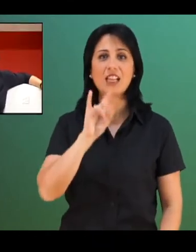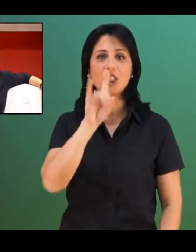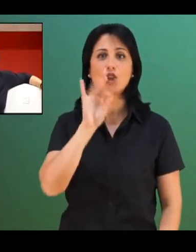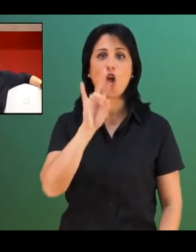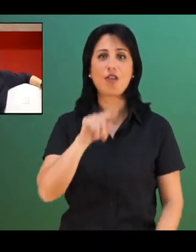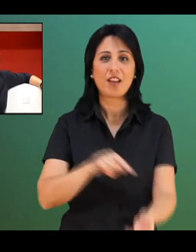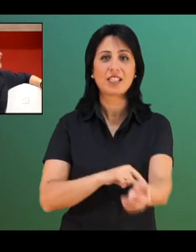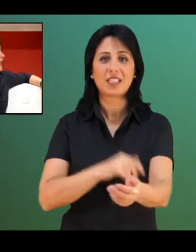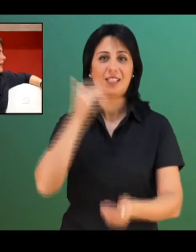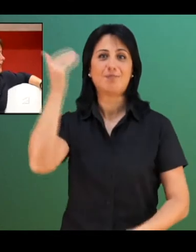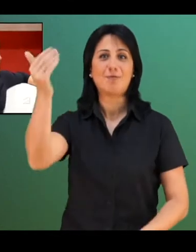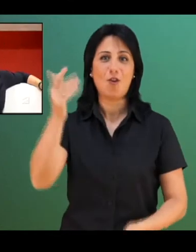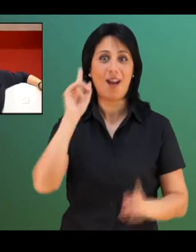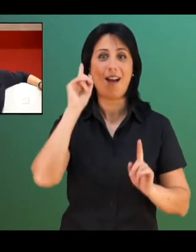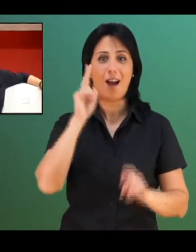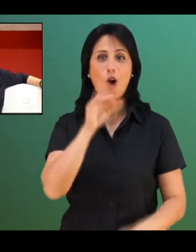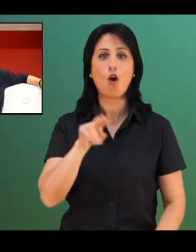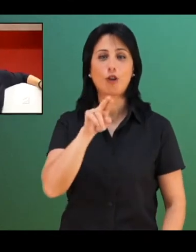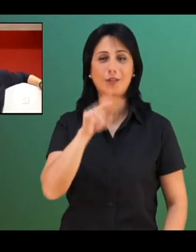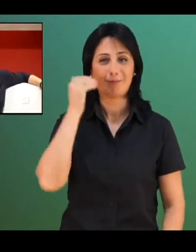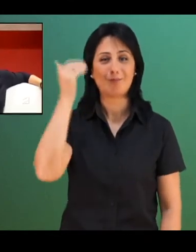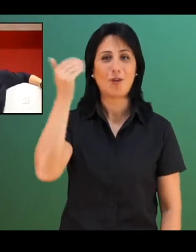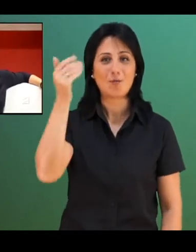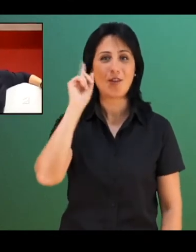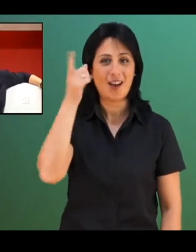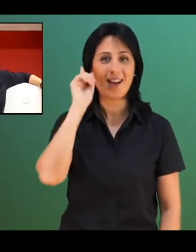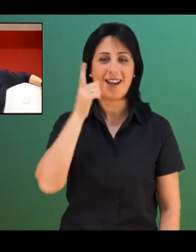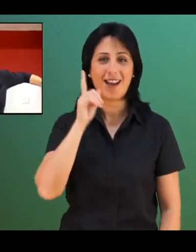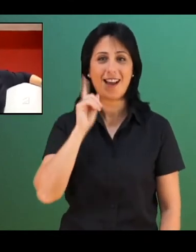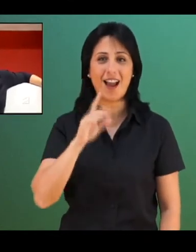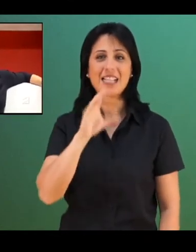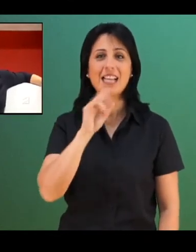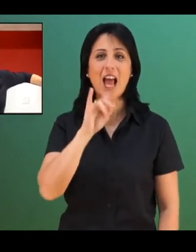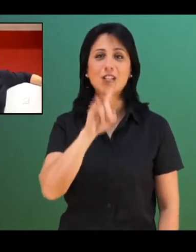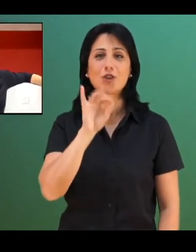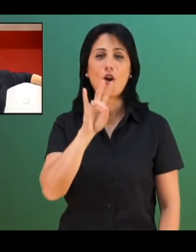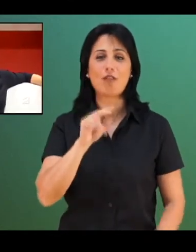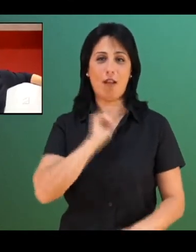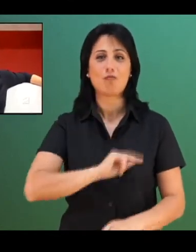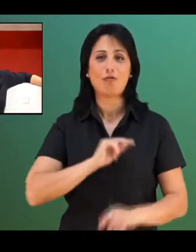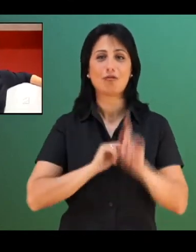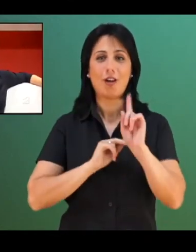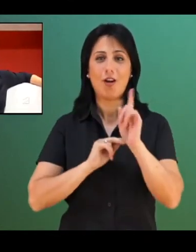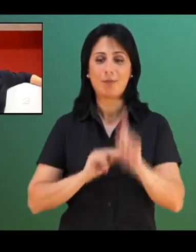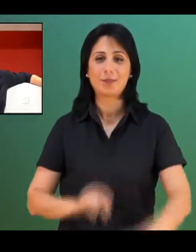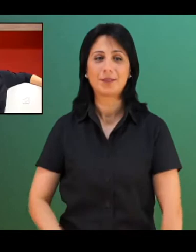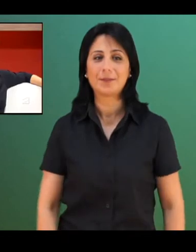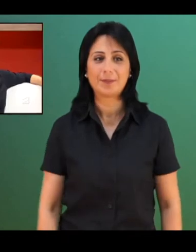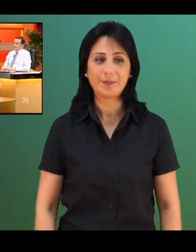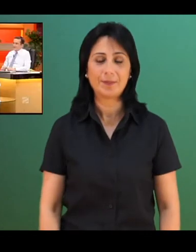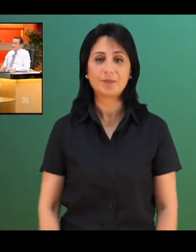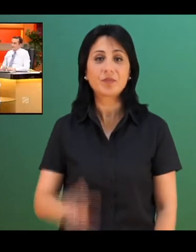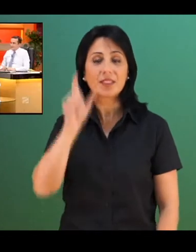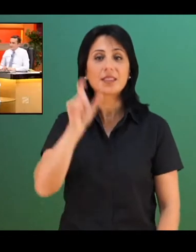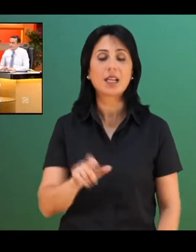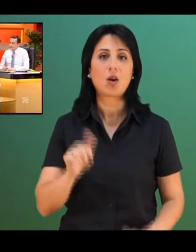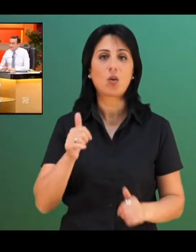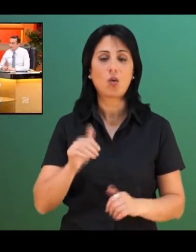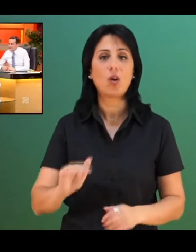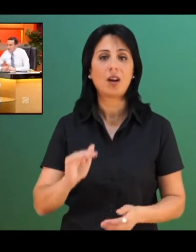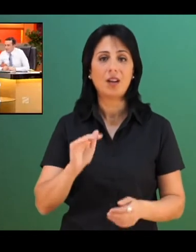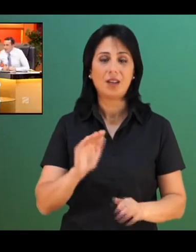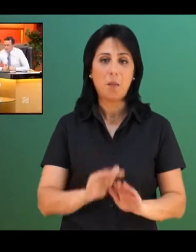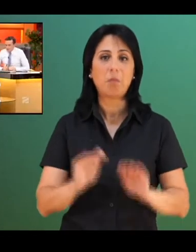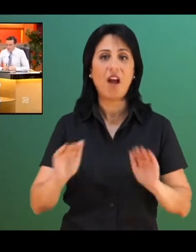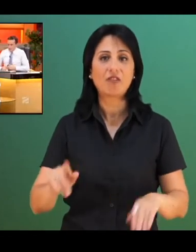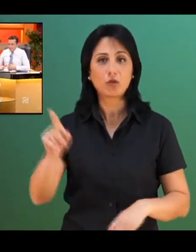სანზონა ბუშავს. თან ახლა როგორი მასტია, იცი? ბავშვობაში მამამისი იყო ძალიან მაგარი ბოქსიორი. თან დუშეთის რაიონიდან